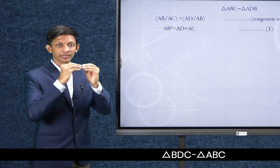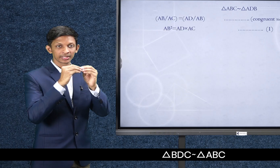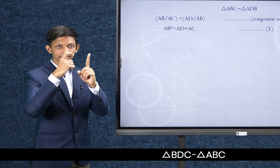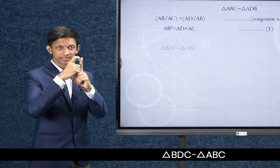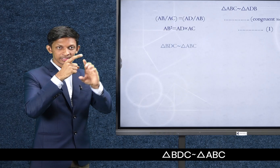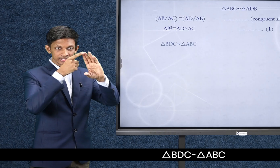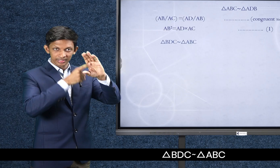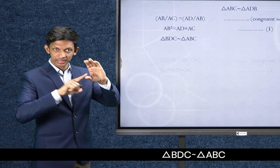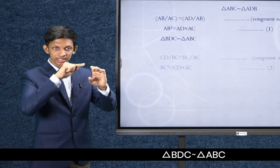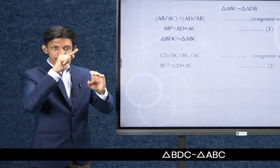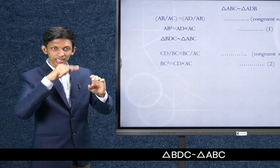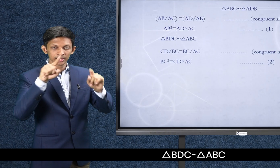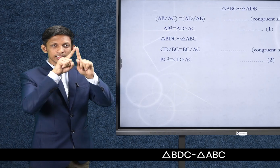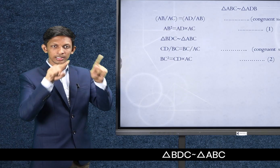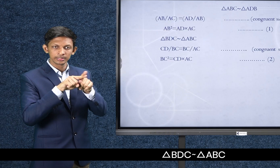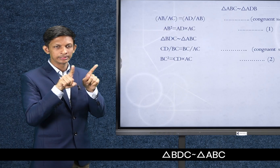त्रिभुज BDC सिमिलर टू त्रिभुज ABC।